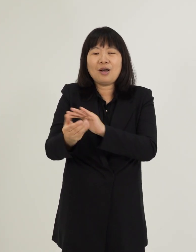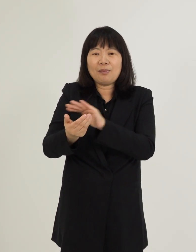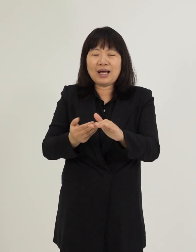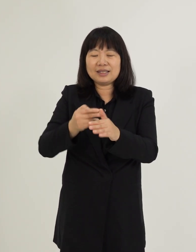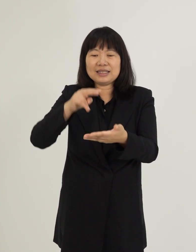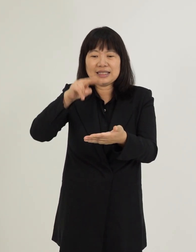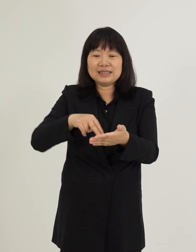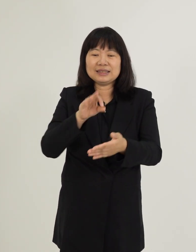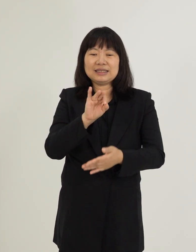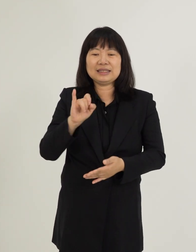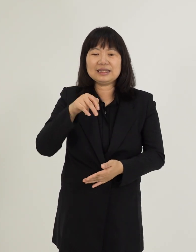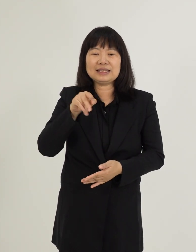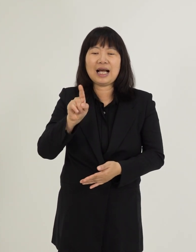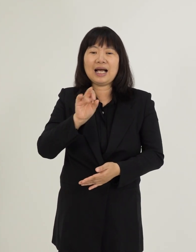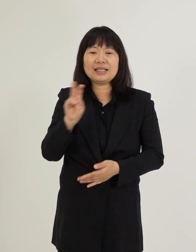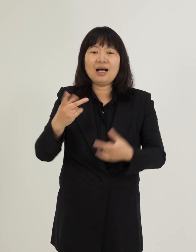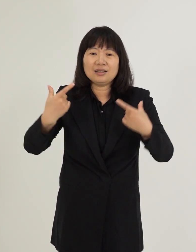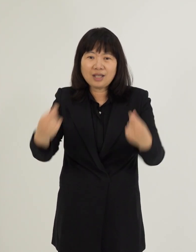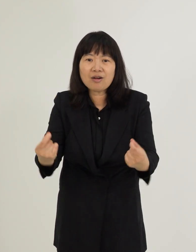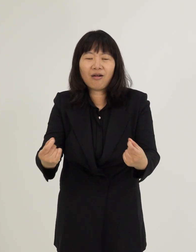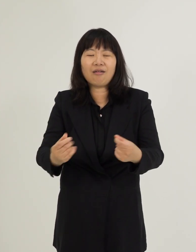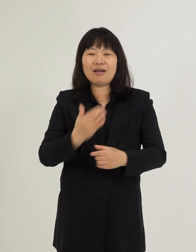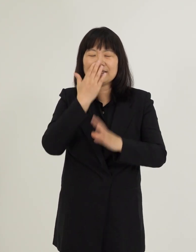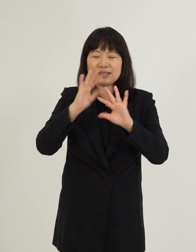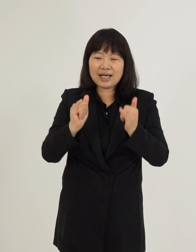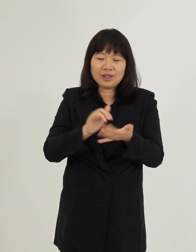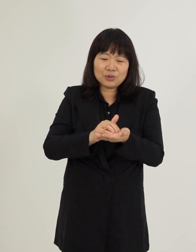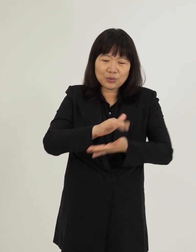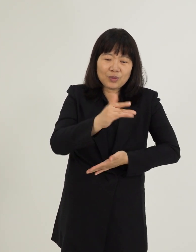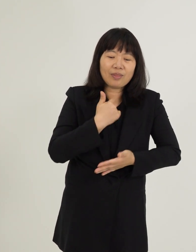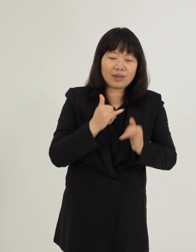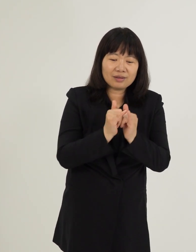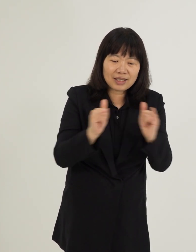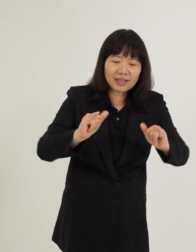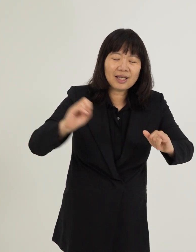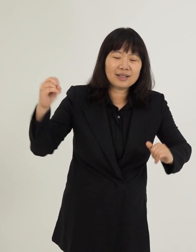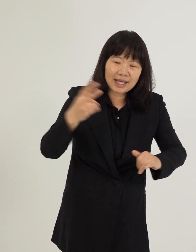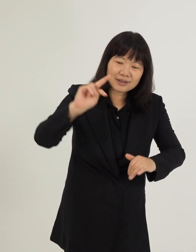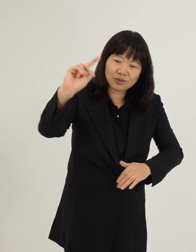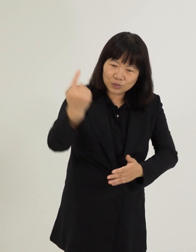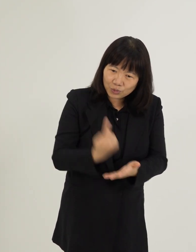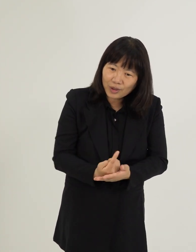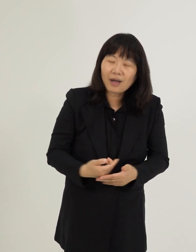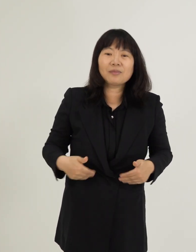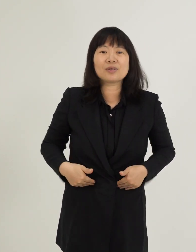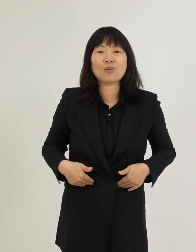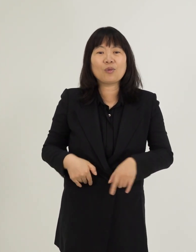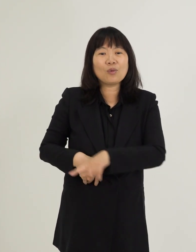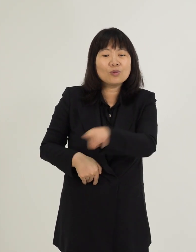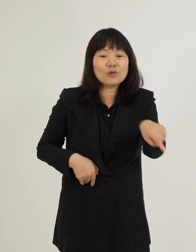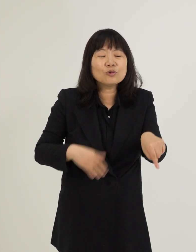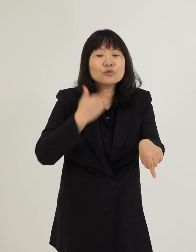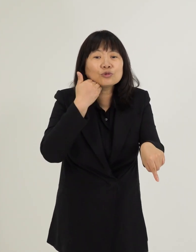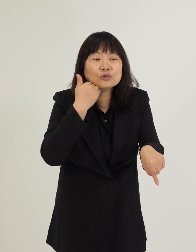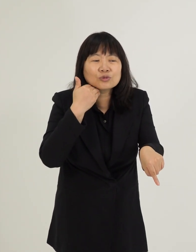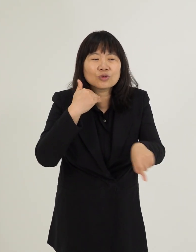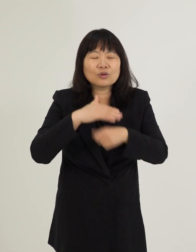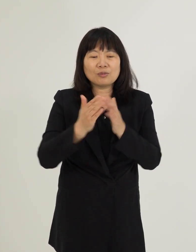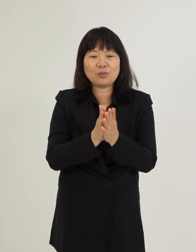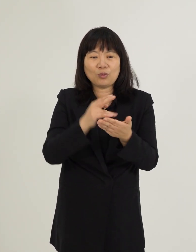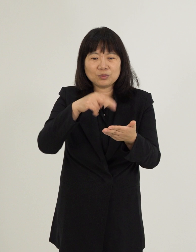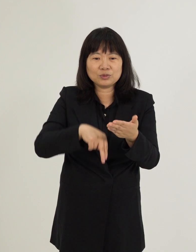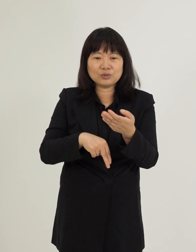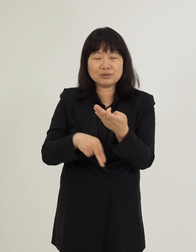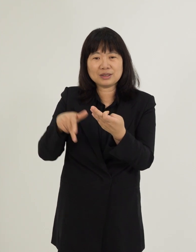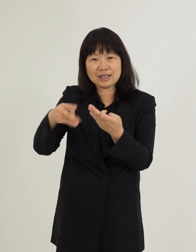글을 읽었던 것처럼 이스라엘의 쫓겨난 자들이 돌아와야 돼요. 쫓겨난 자들이 누구예요? 오늘 본문